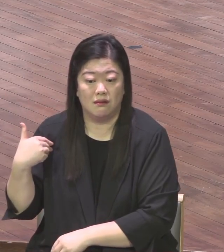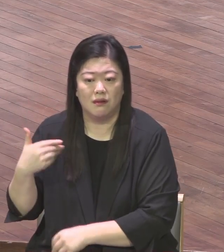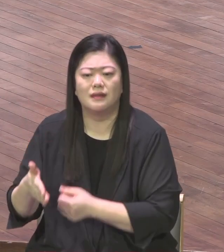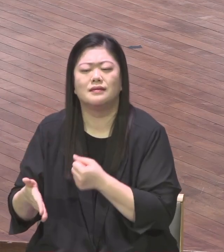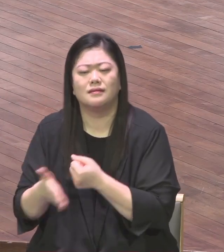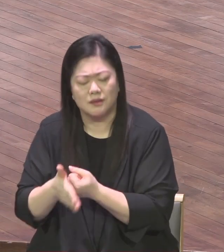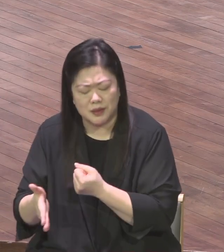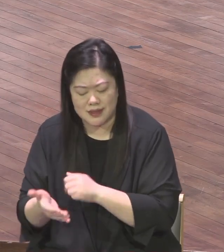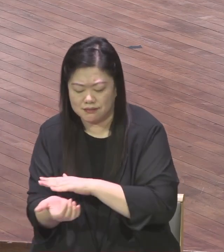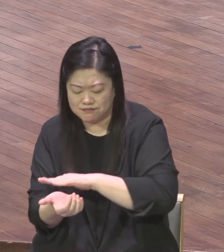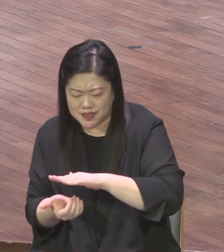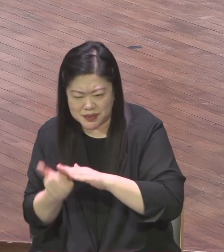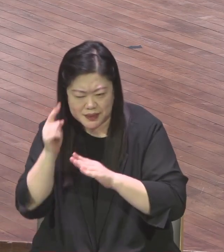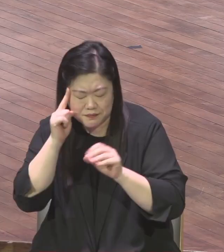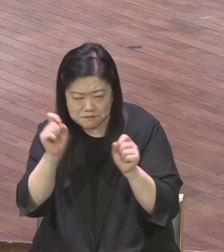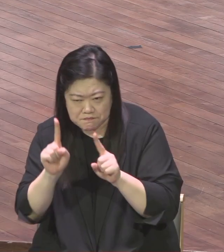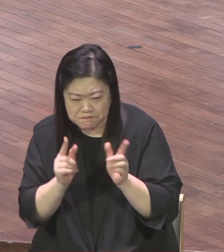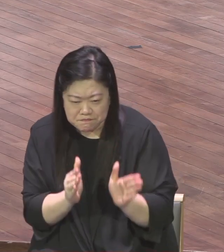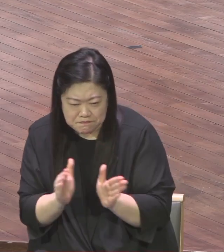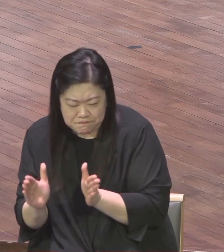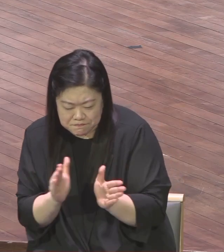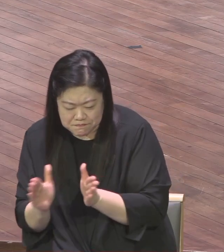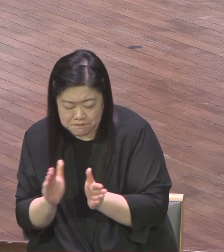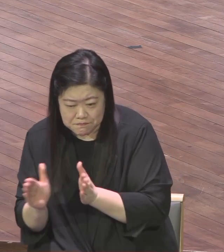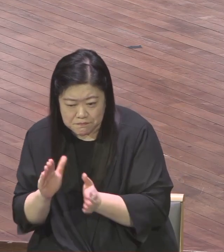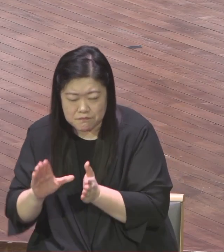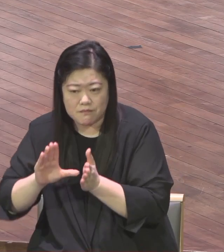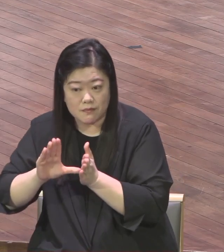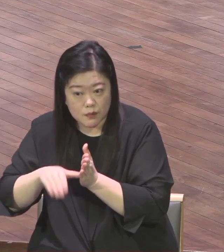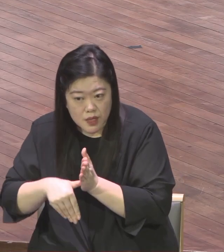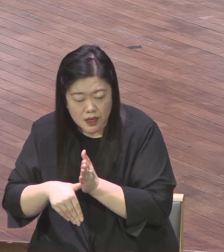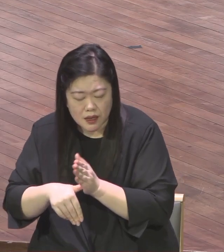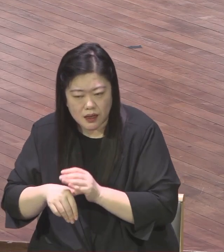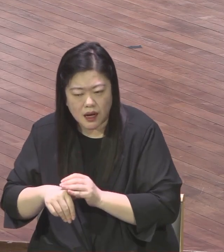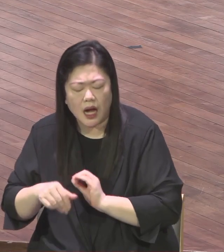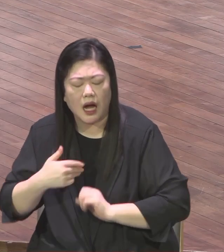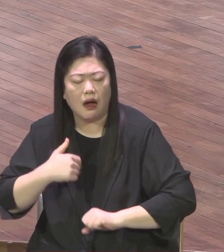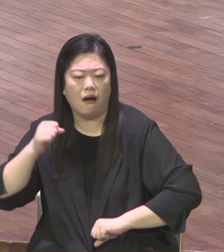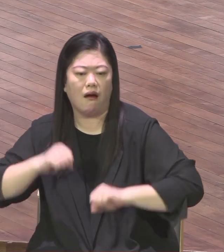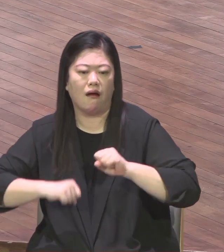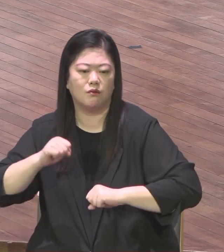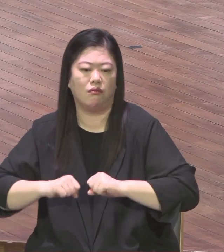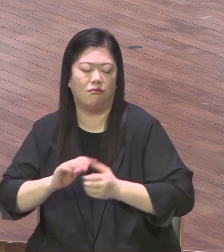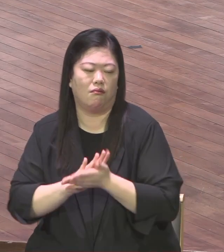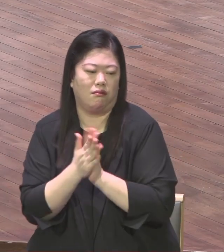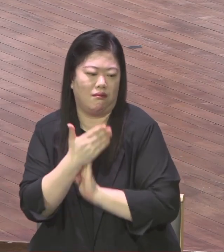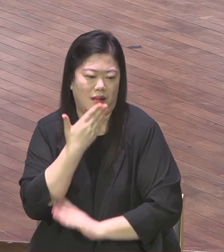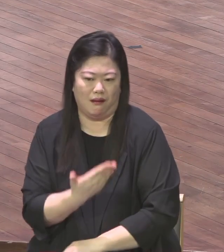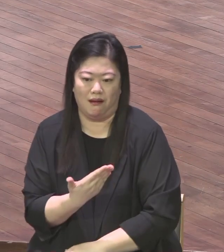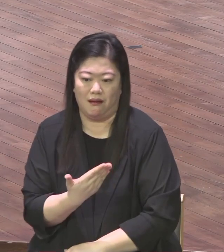우리가 시한부 인생 의식을 가지고 있다면 정말 많은 것이 달라지죠.